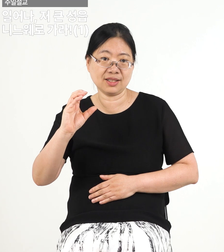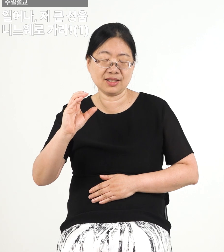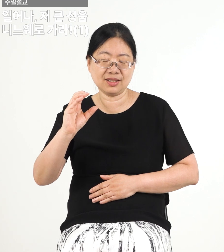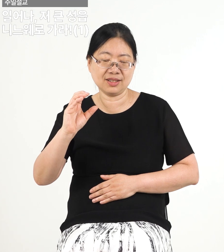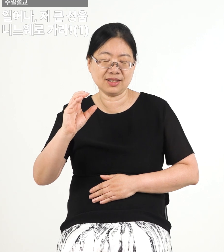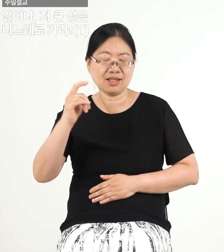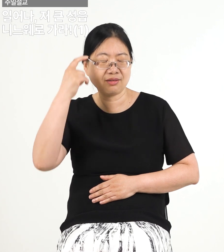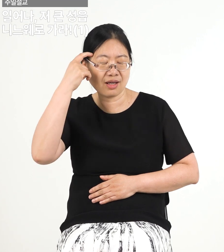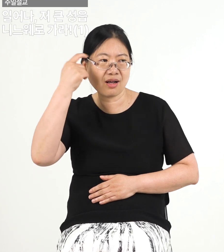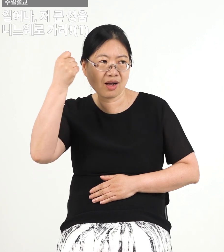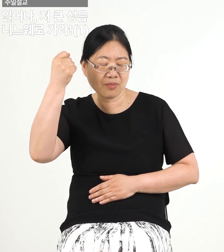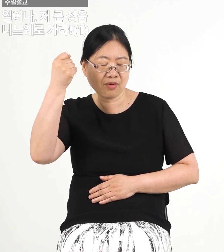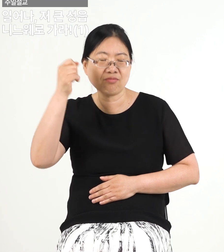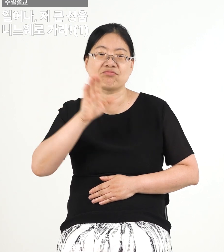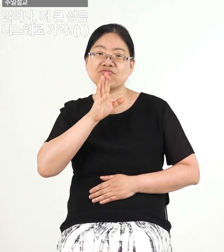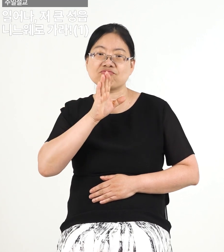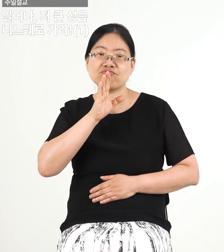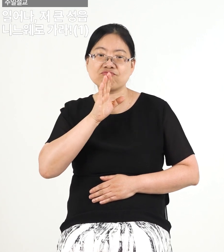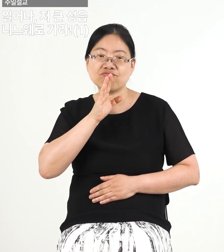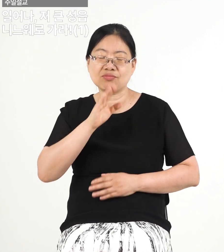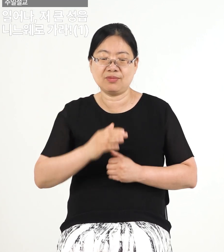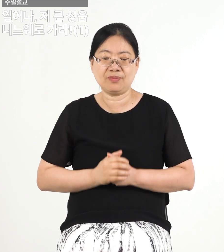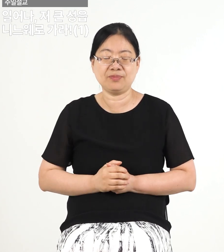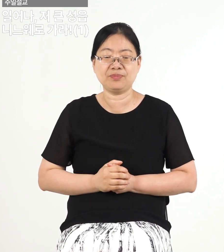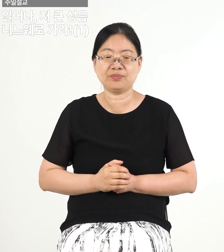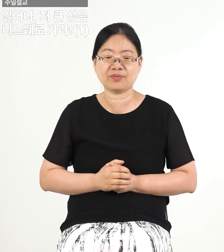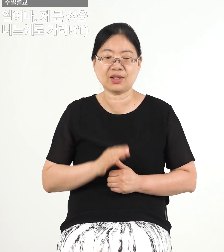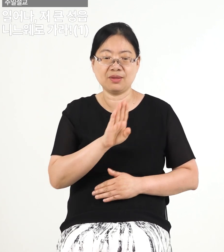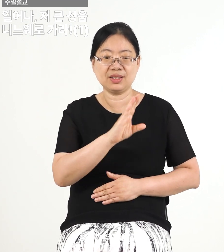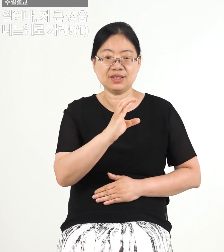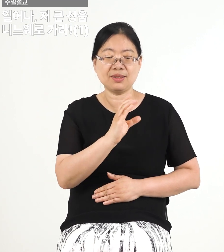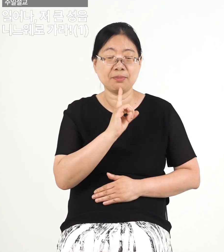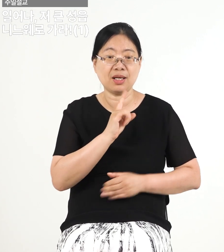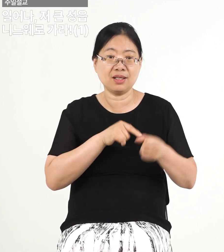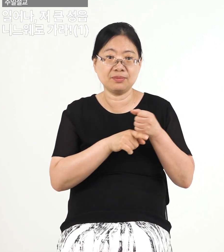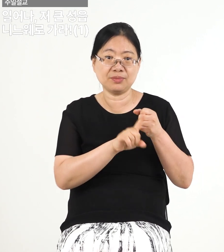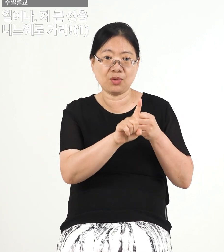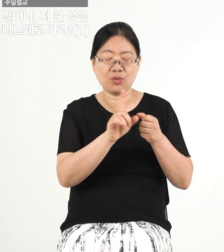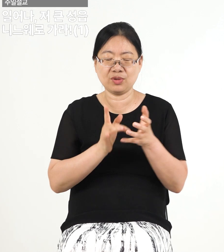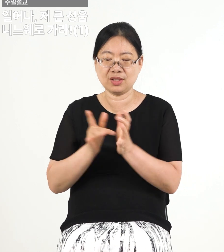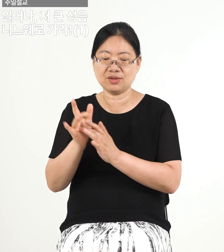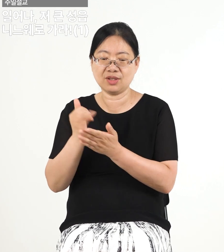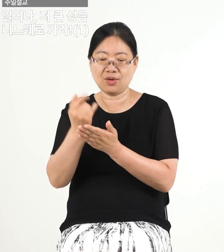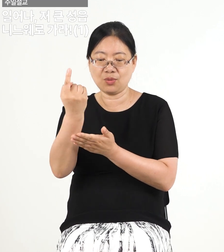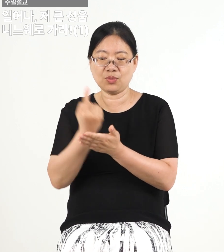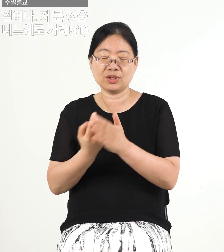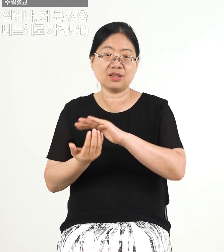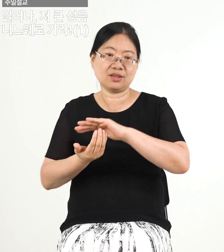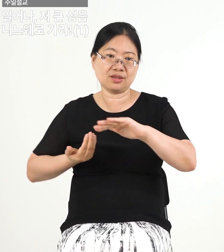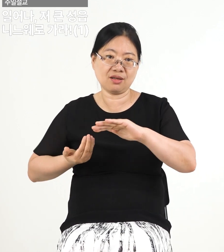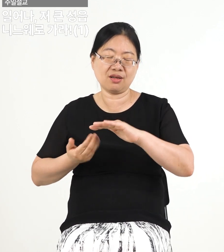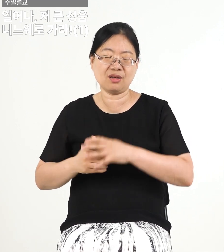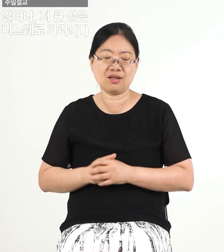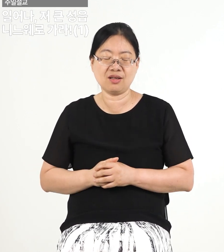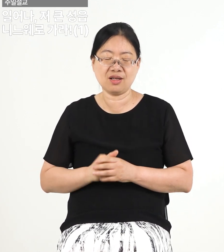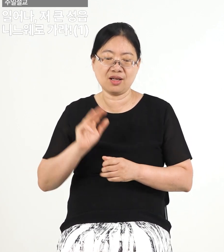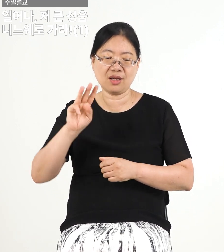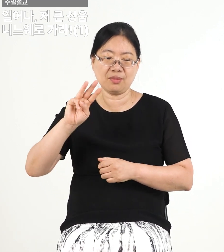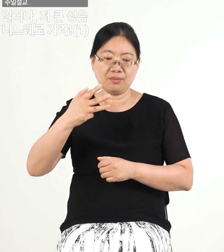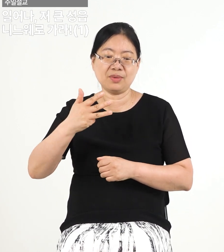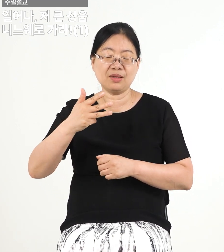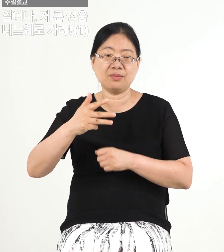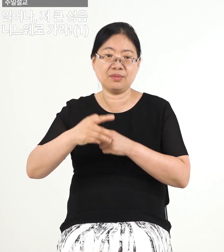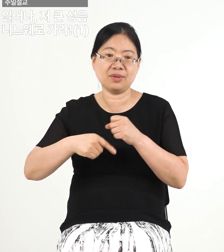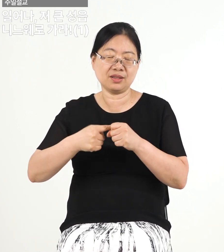보면 거의 틀림이 없습니다. BC라는 말을 아시겠지만 예수님 오시기 전 한 800년